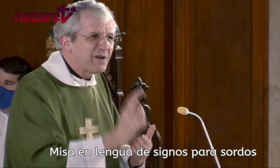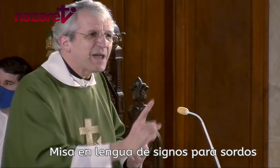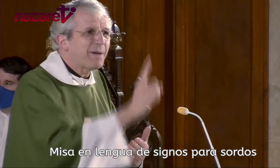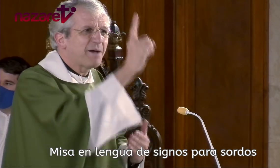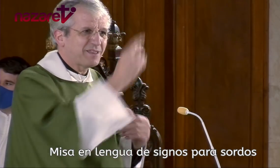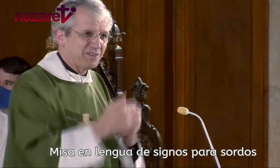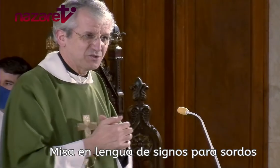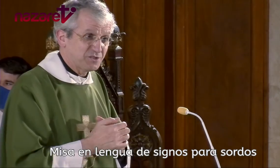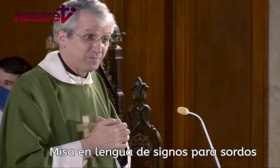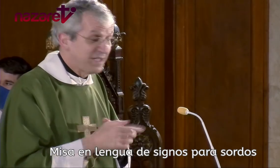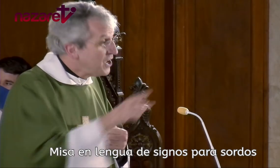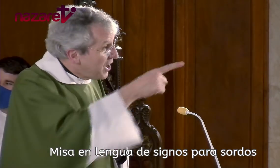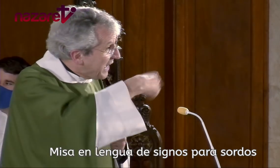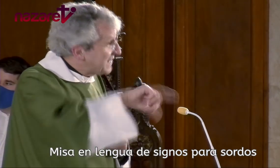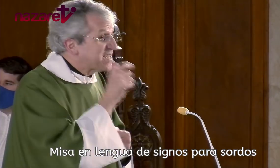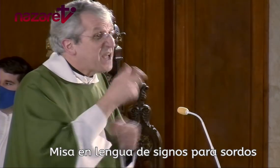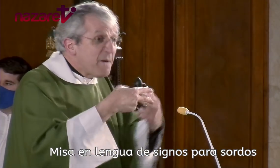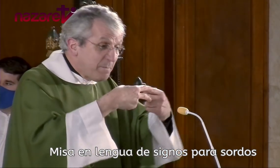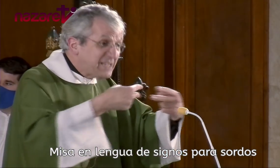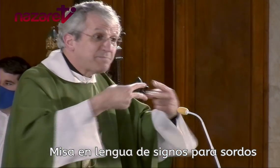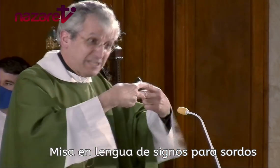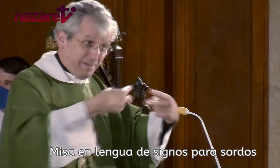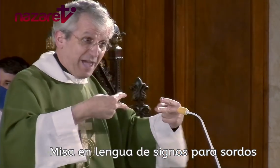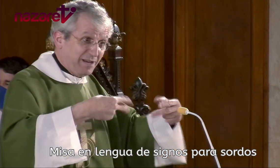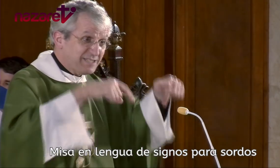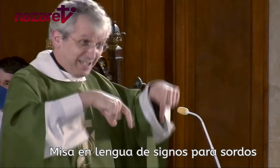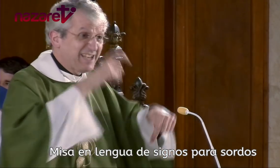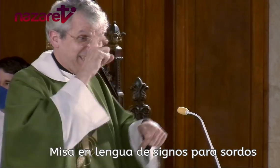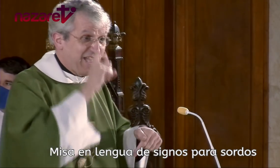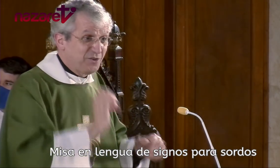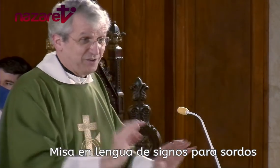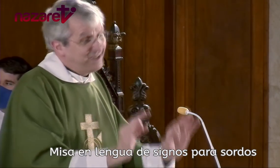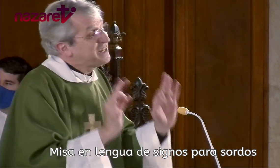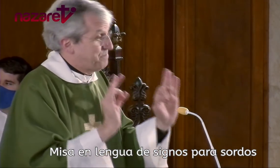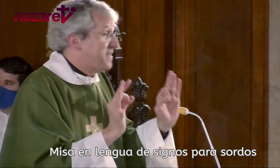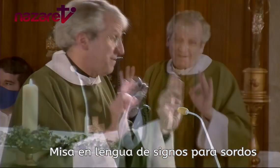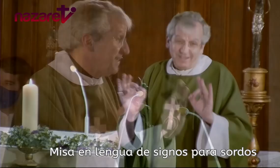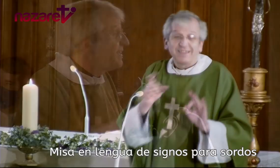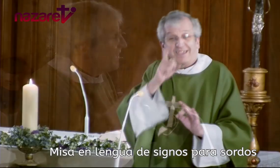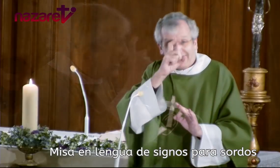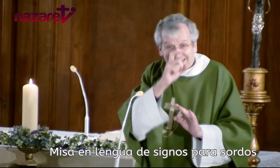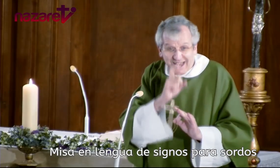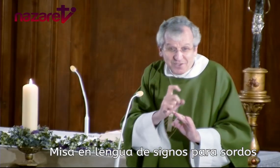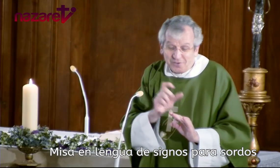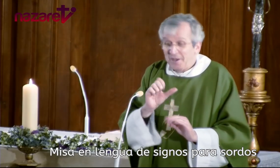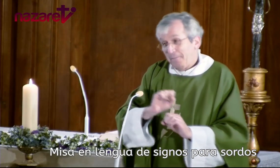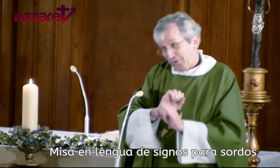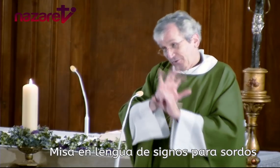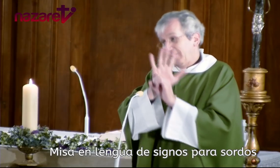la palabra de Dios. Esas mismas palabras, este año, especialmente este año por todo el tema